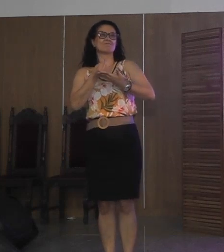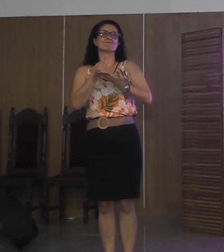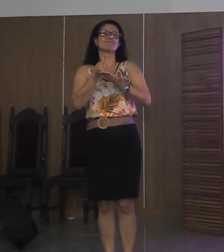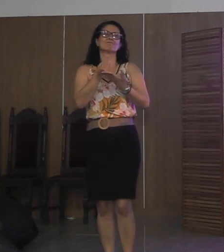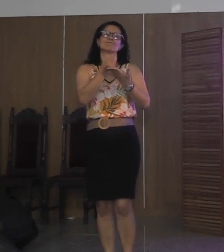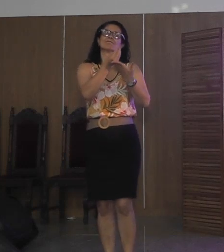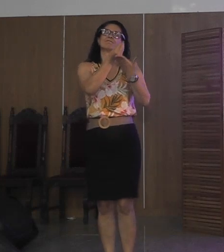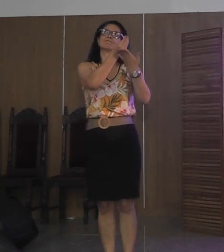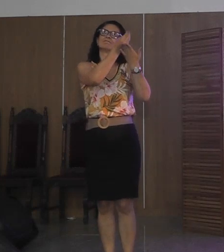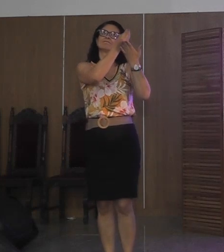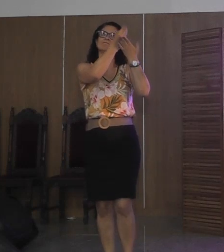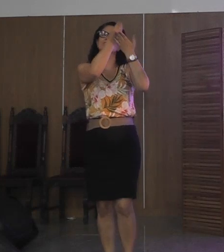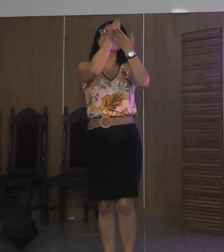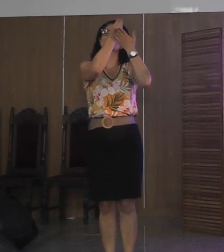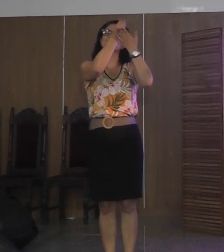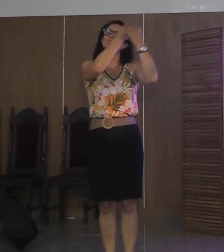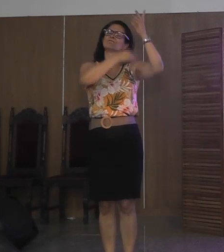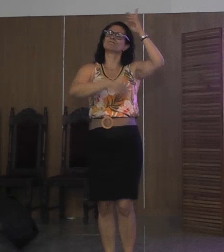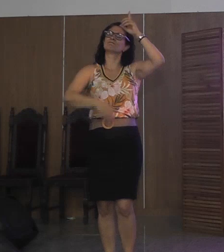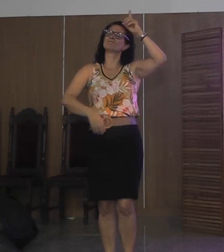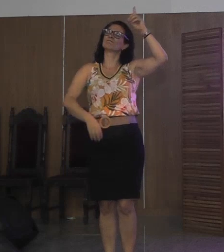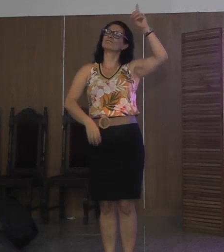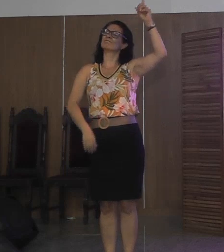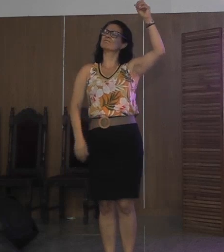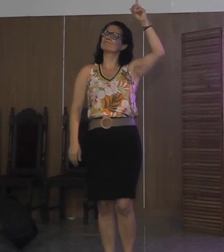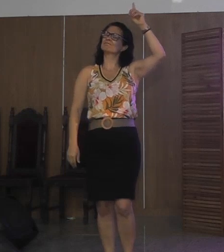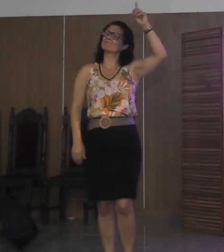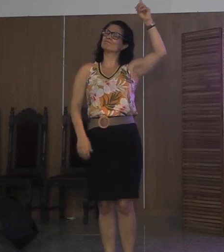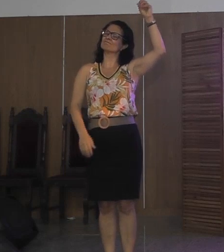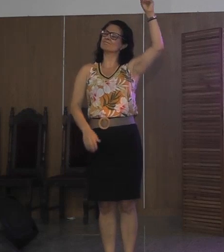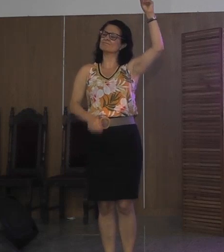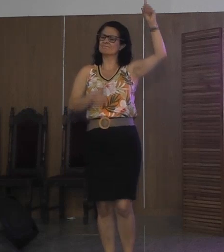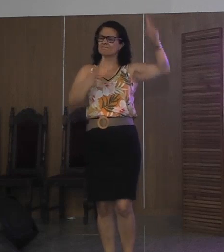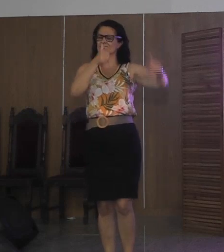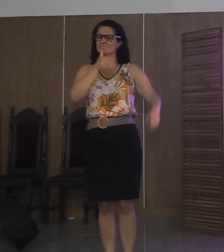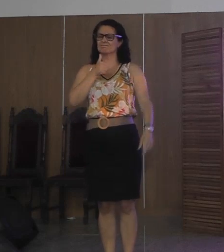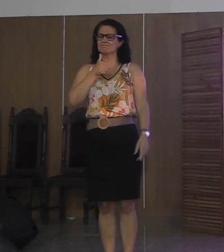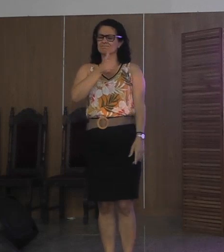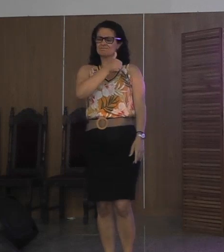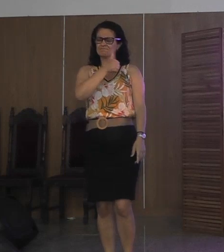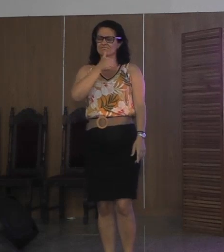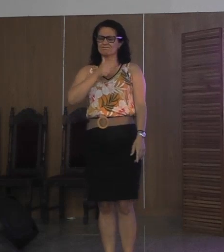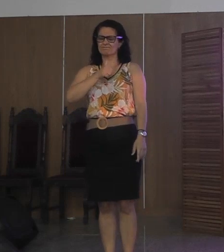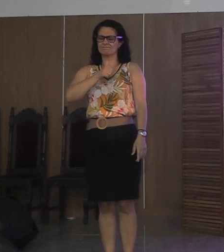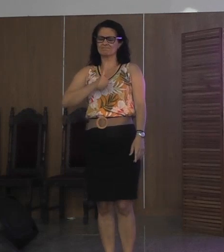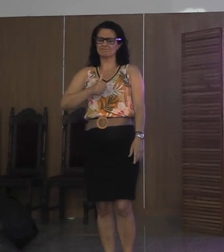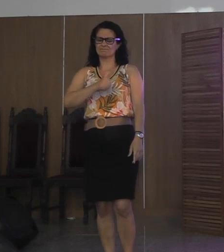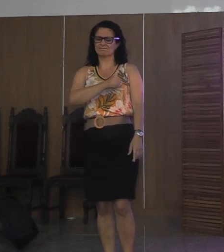agradável a ti. Minha vida a ti